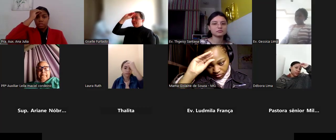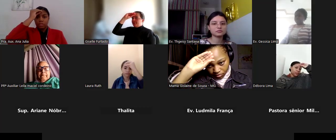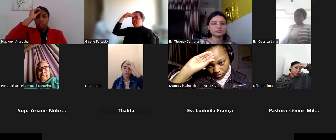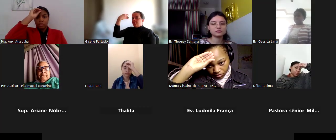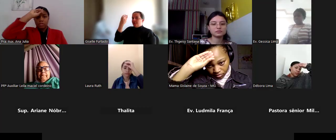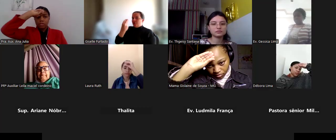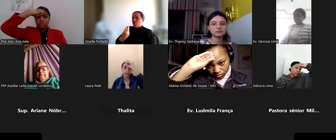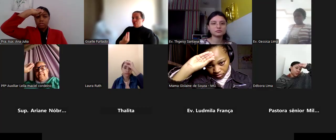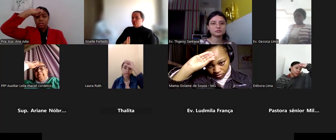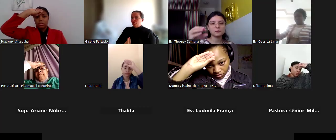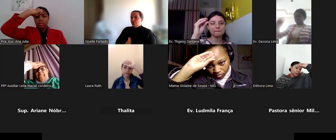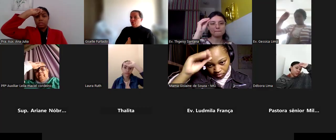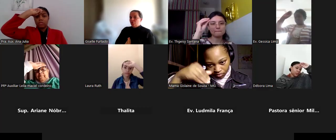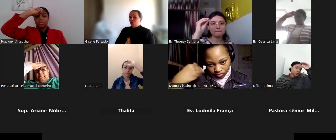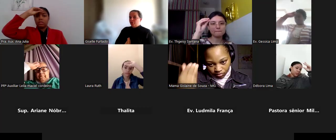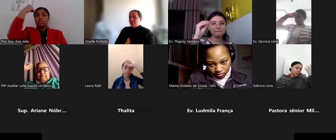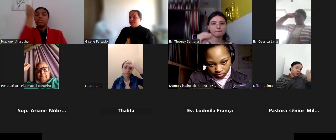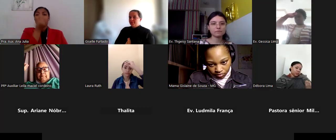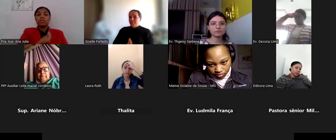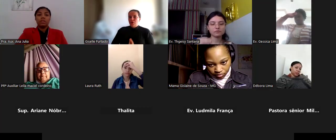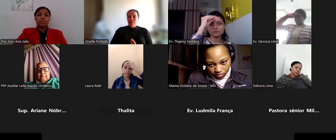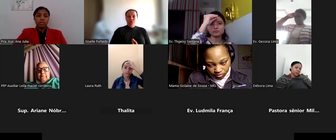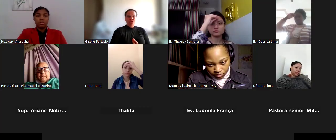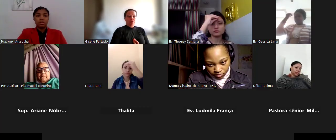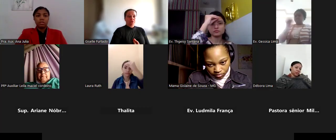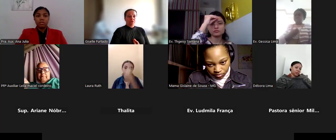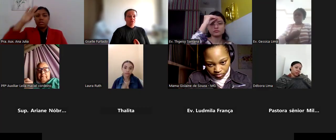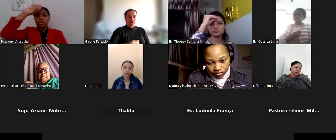testa e rodo e toco no tórax. Bem no meio do tórax, ó.